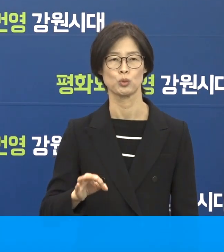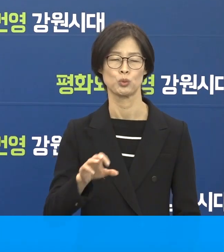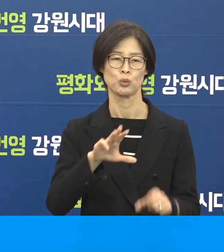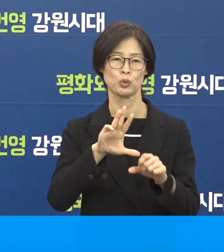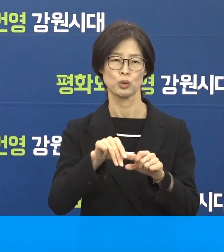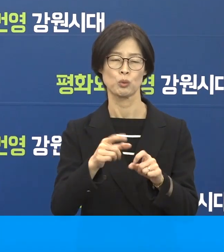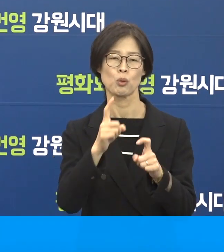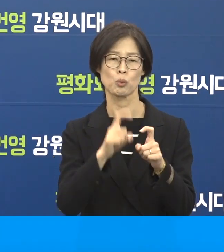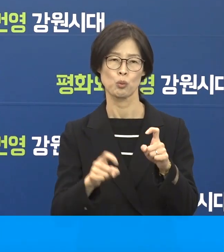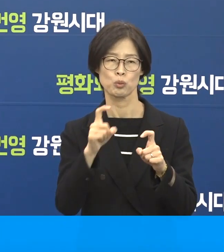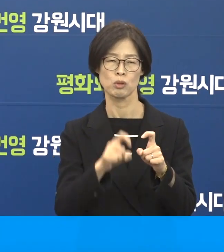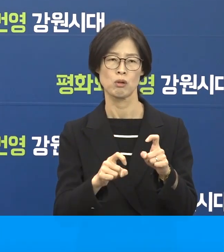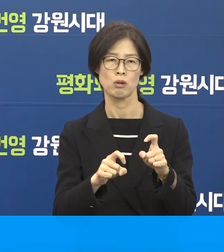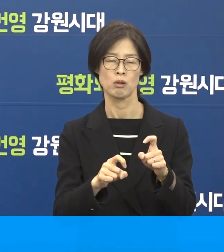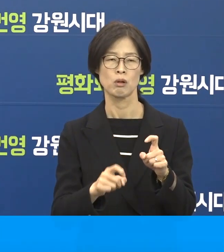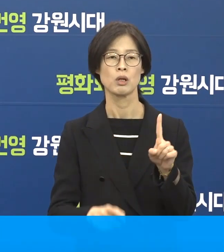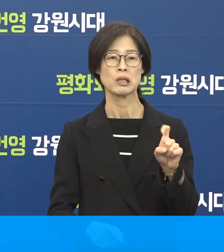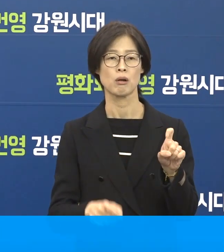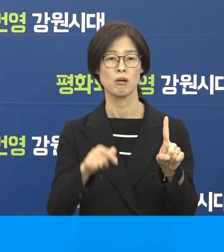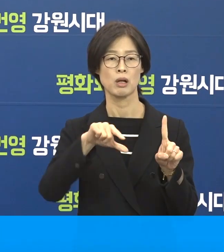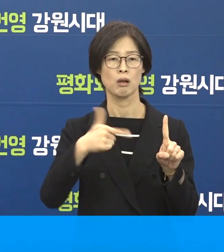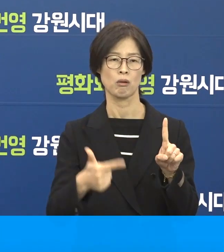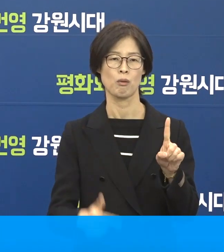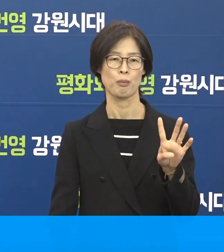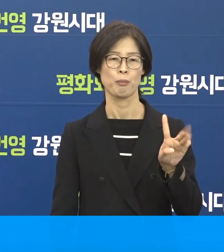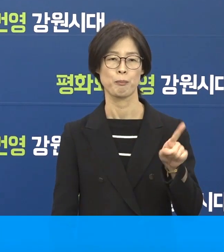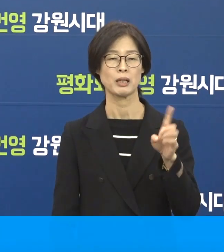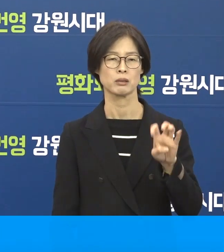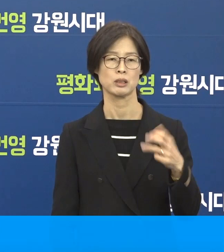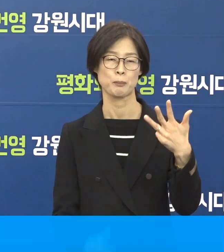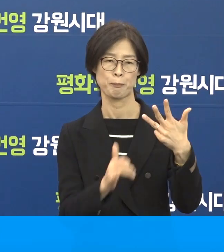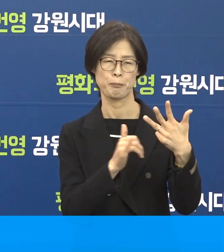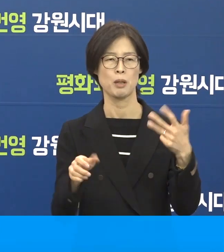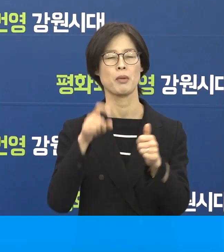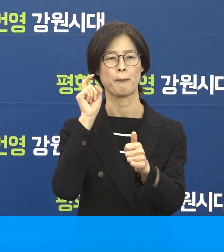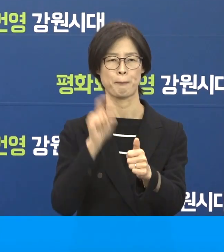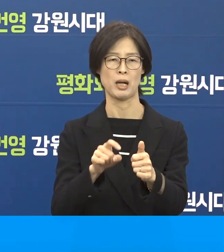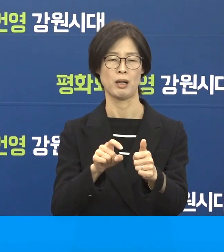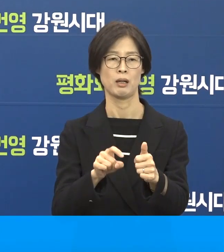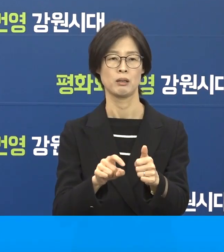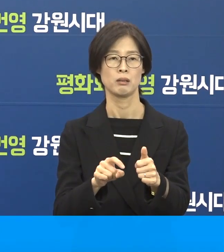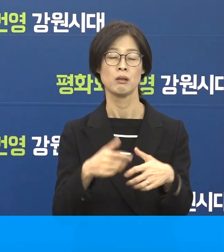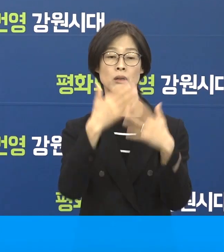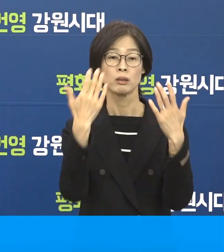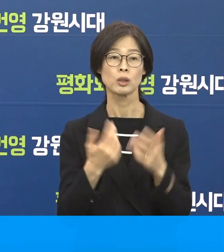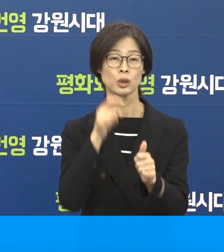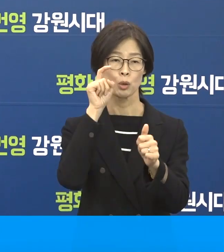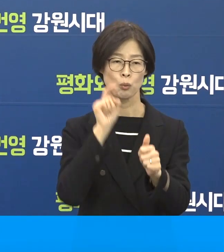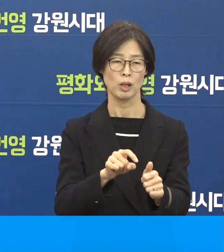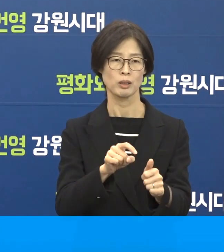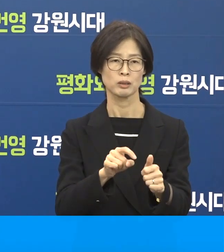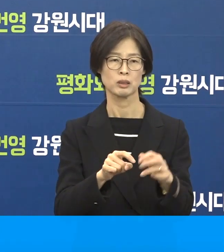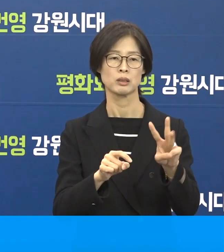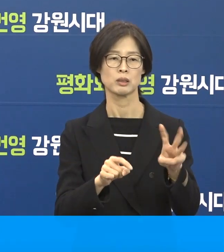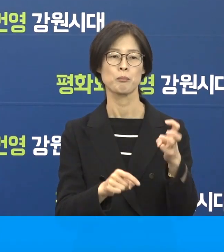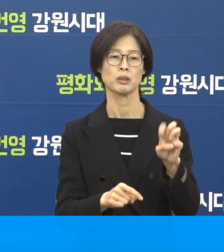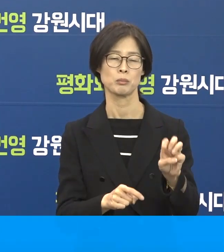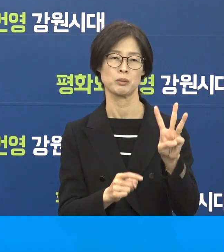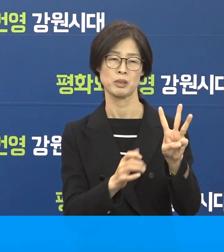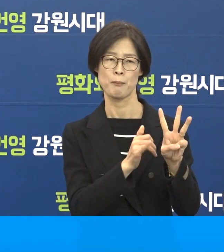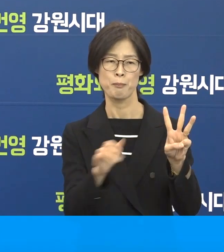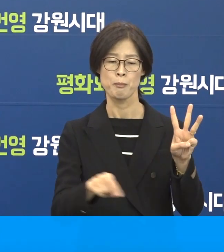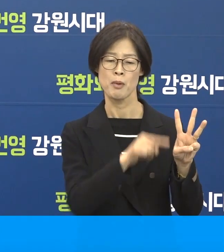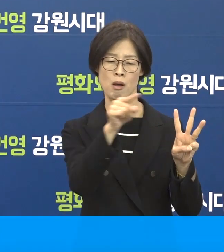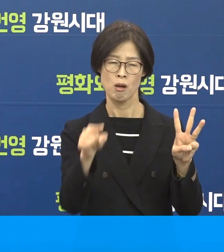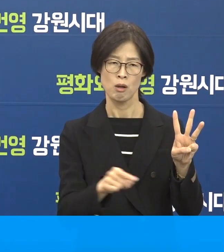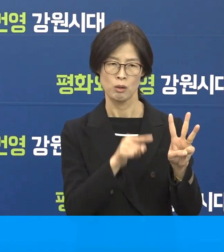철원, 고성에서 11건 148명이 집중적으로 발생하여 전체 확진자 333명